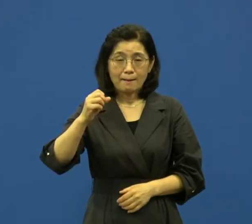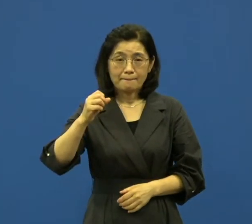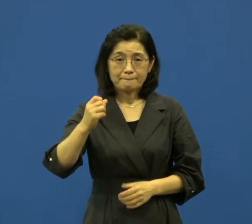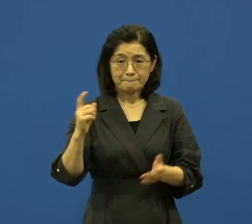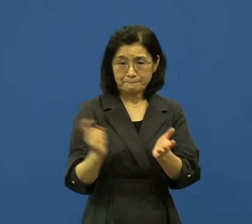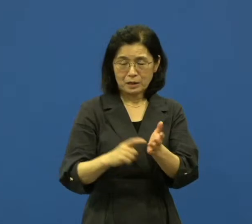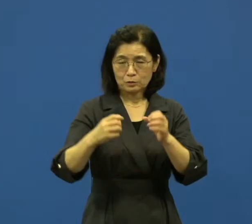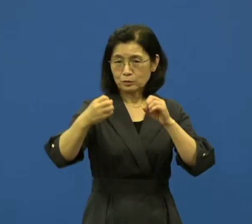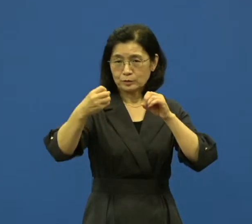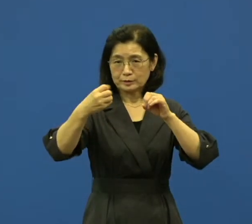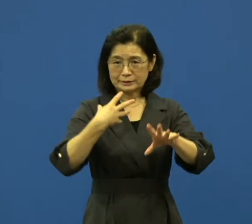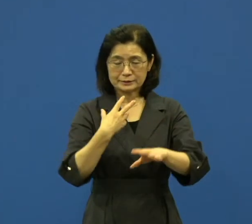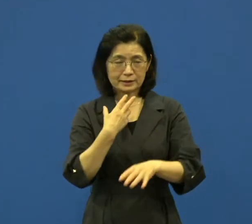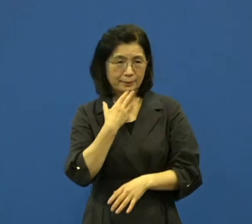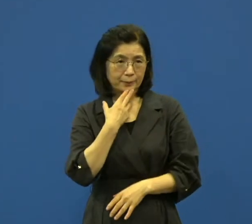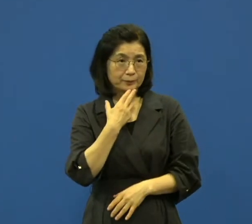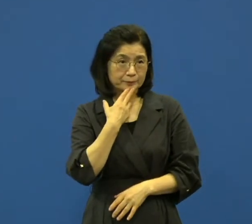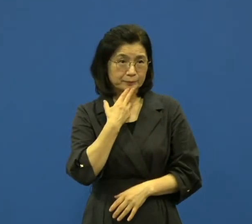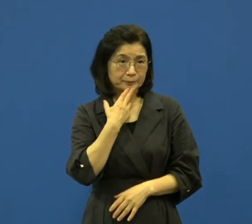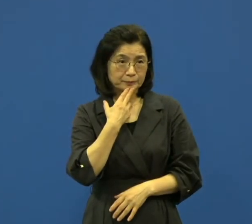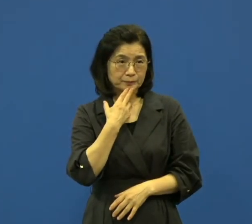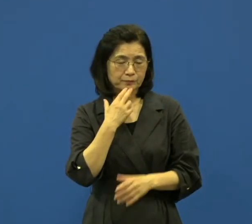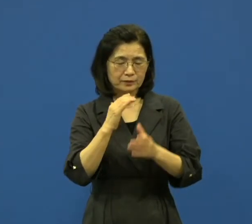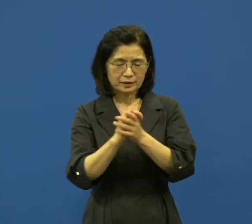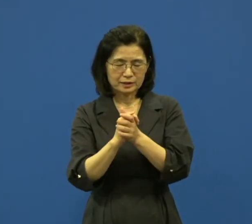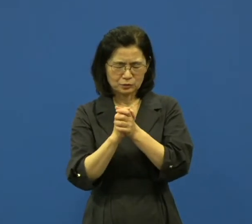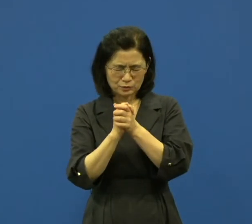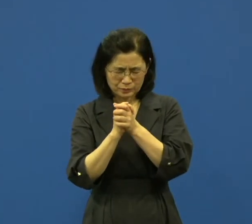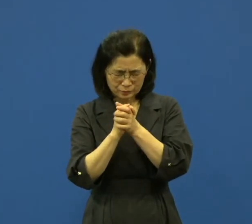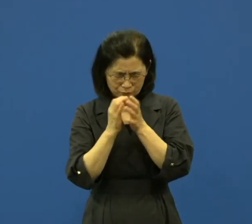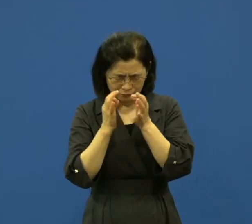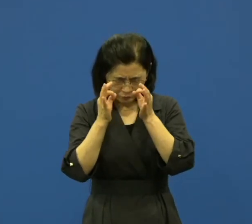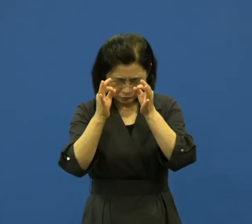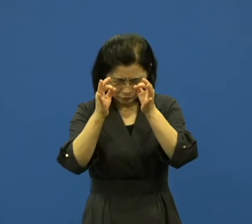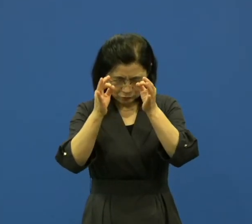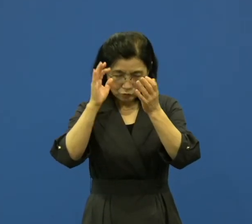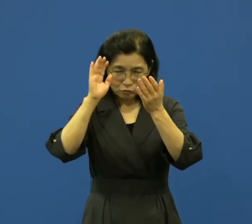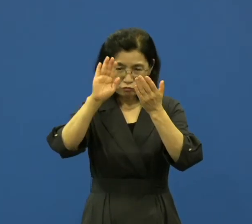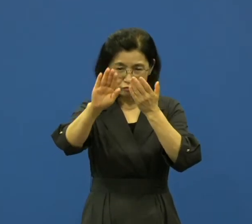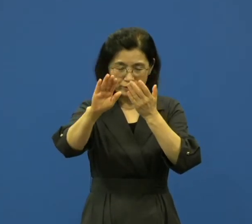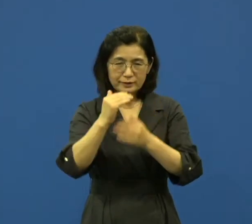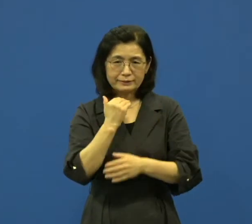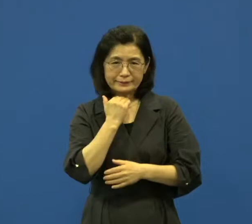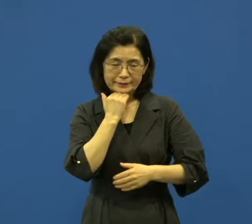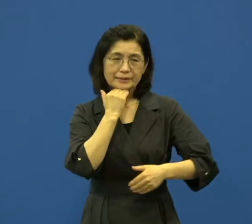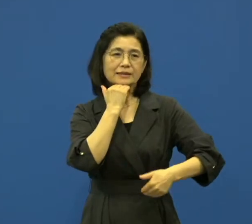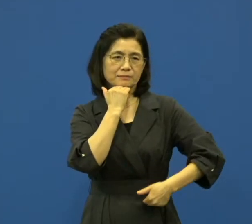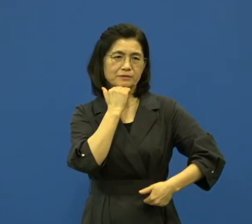믿음은 기다리는 훈련입니다. 그래서 믿음이 필요한 거예요.